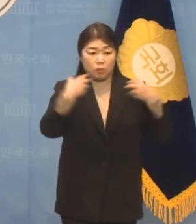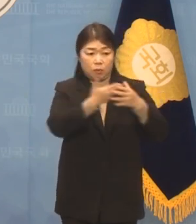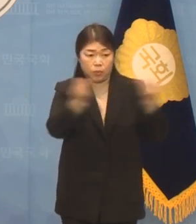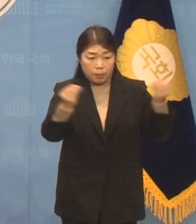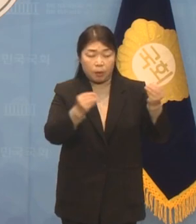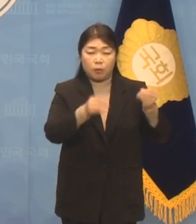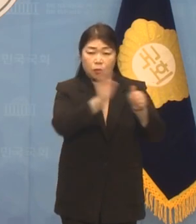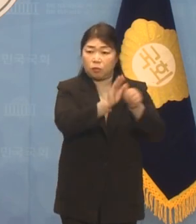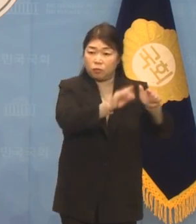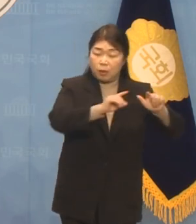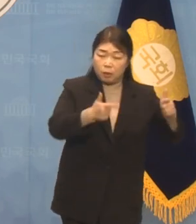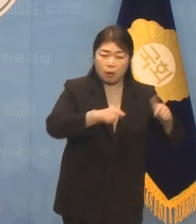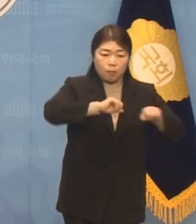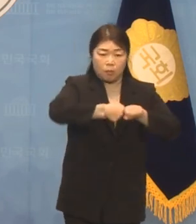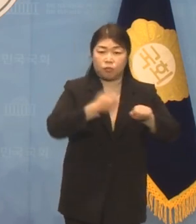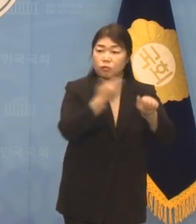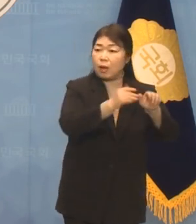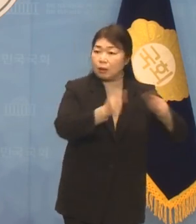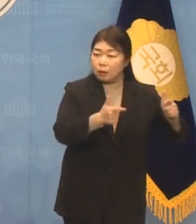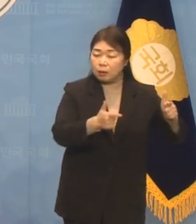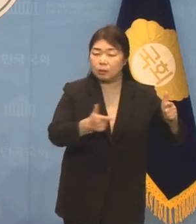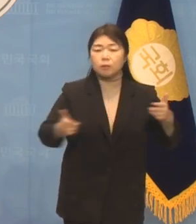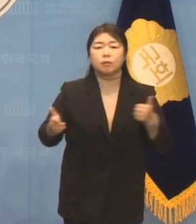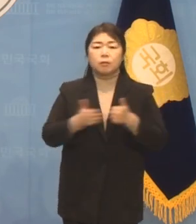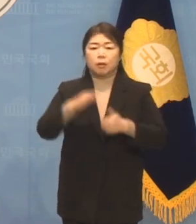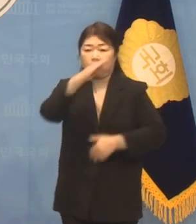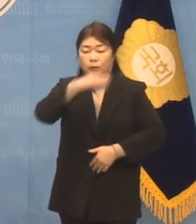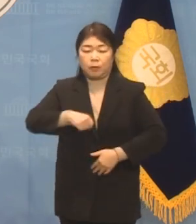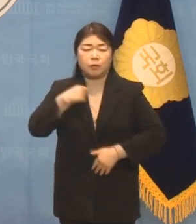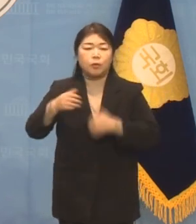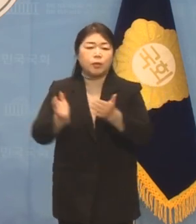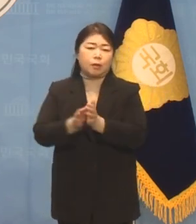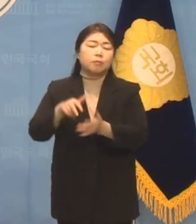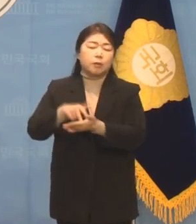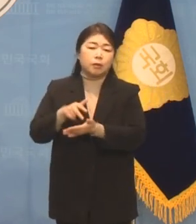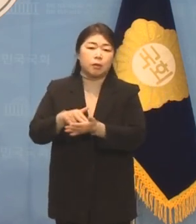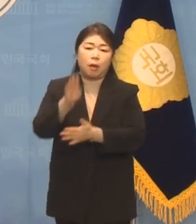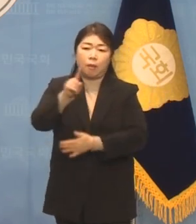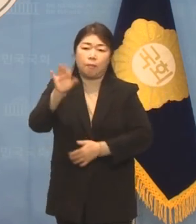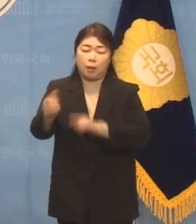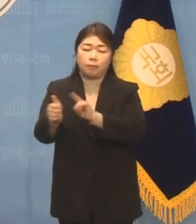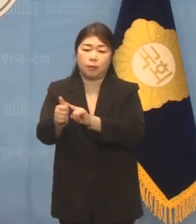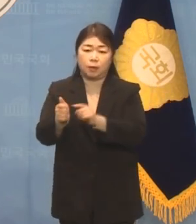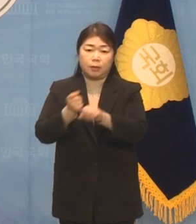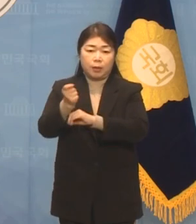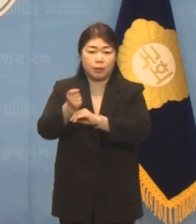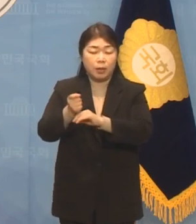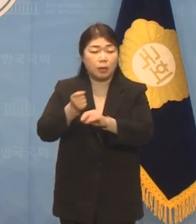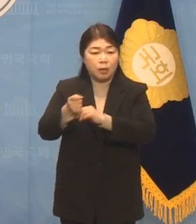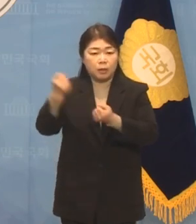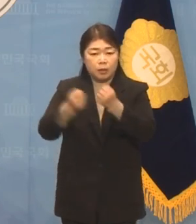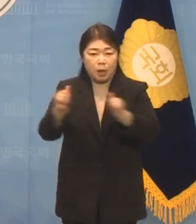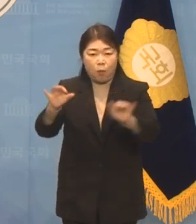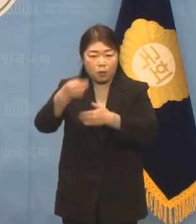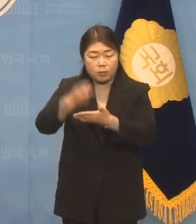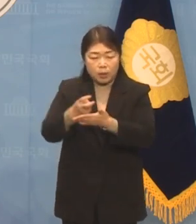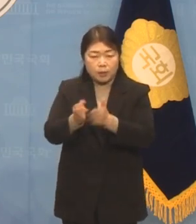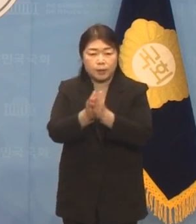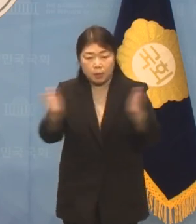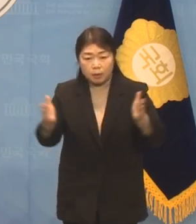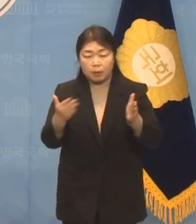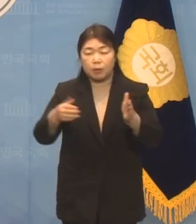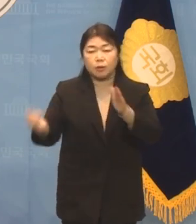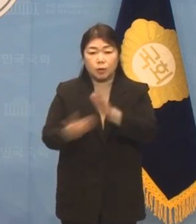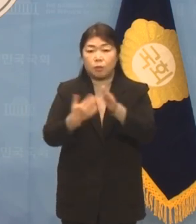이상 반복할 수 없습니다. 녹색정의당은 고 방영환 열사의 뜻인 택시 완전 월급제 실현과 택시